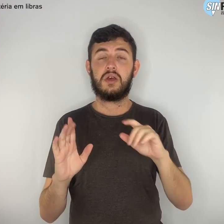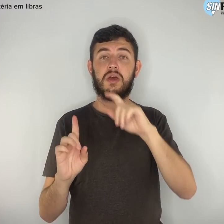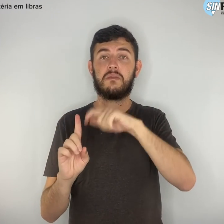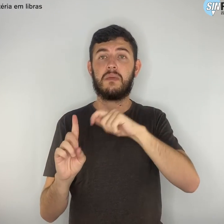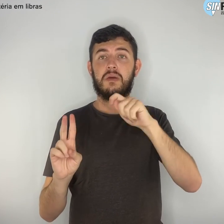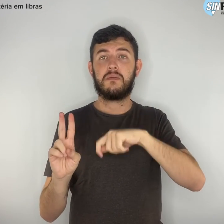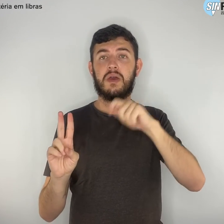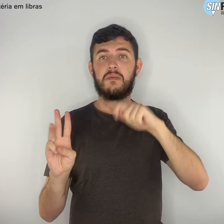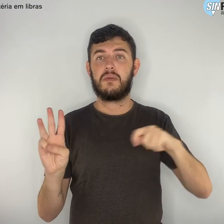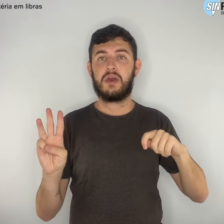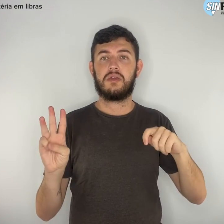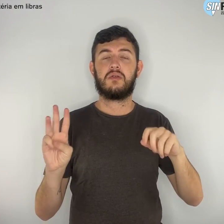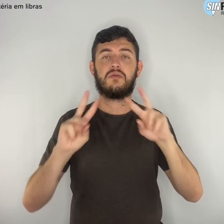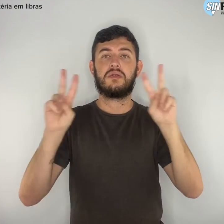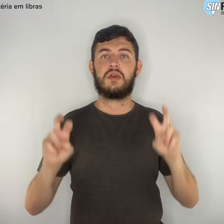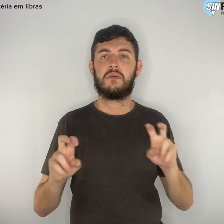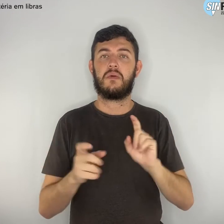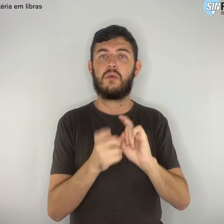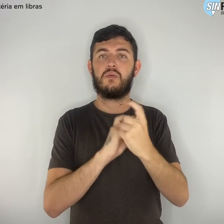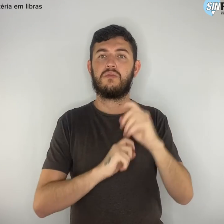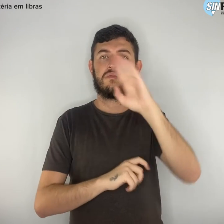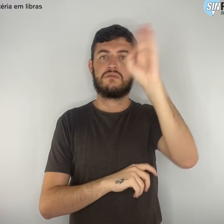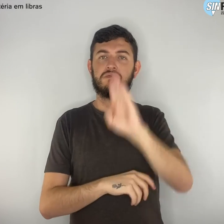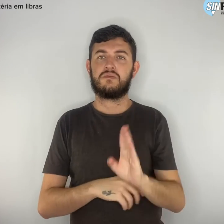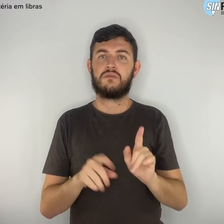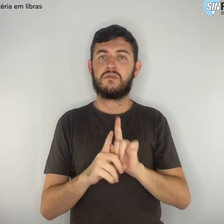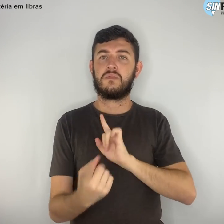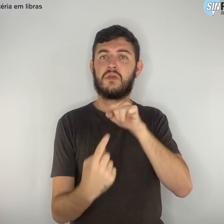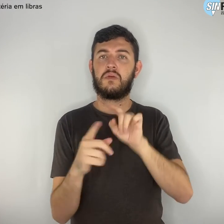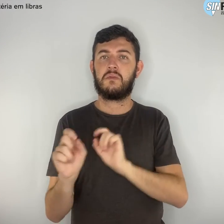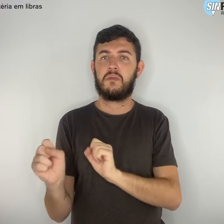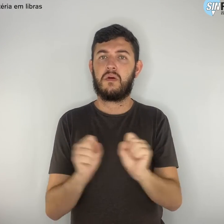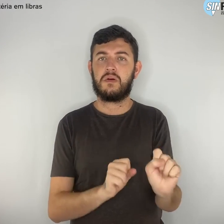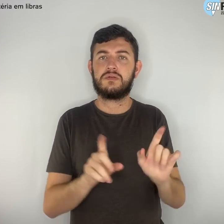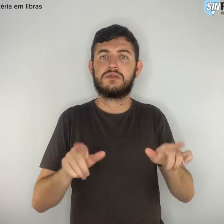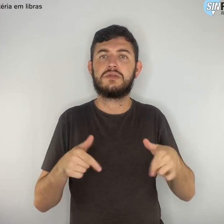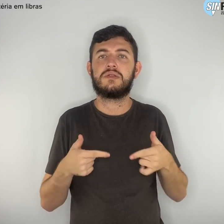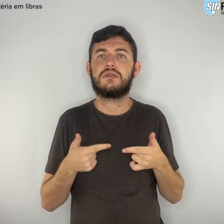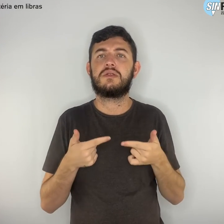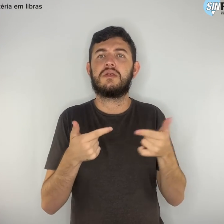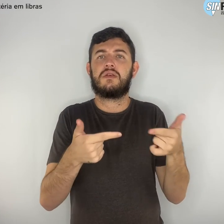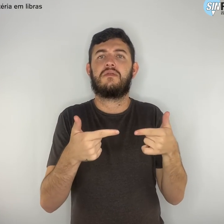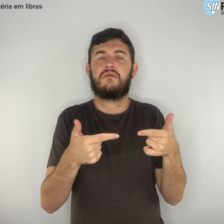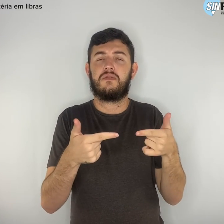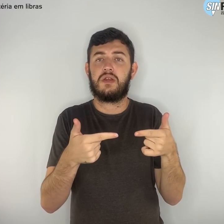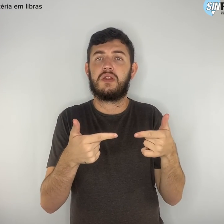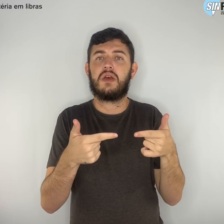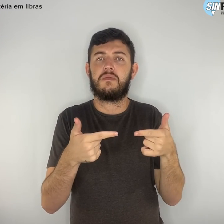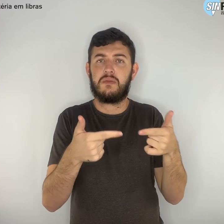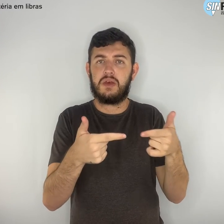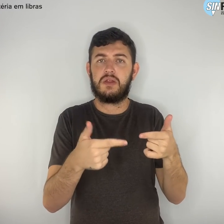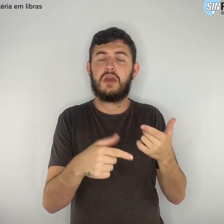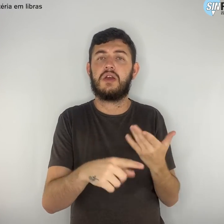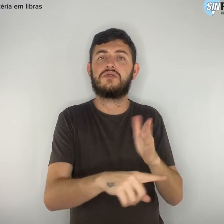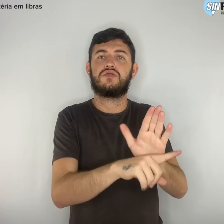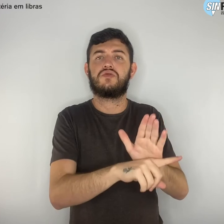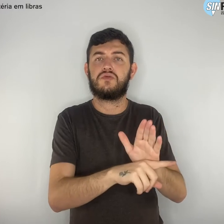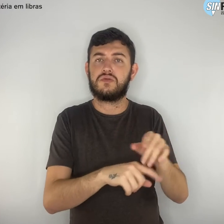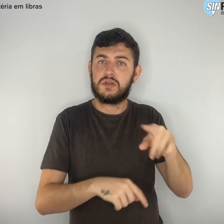Coordenação Nacional para Enfrentamento à Desassistência Sanitária das Populações em